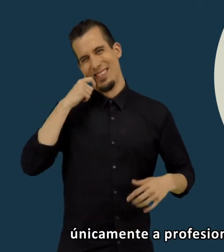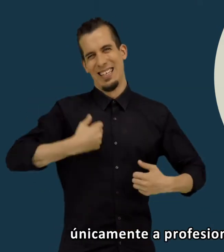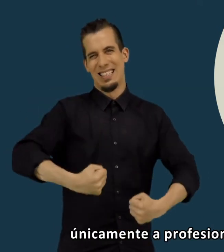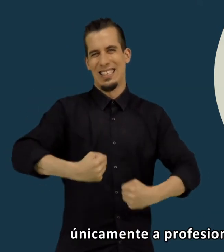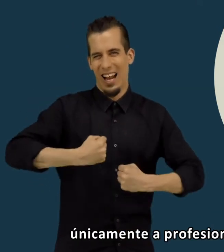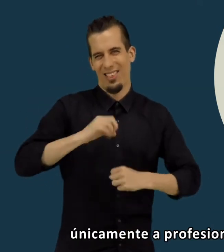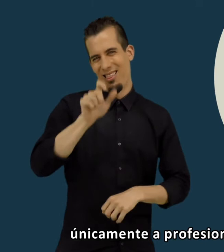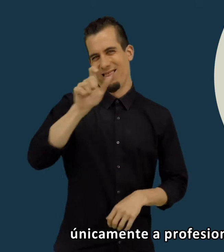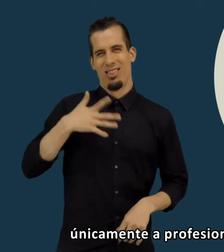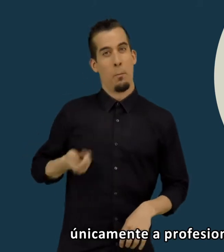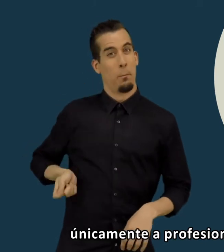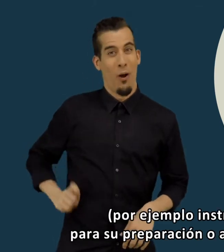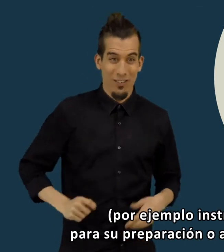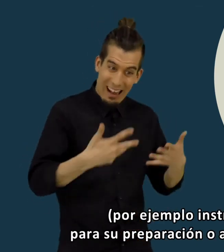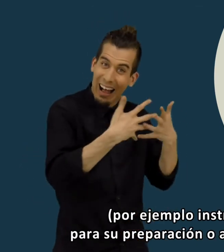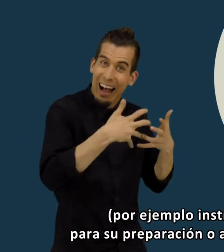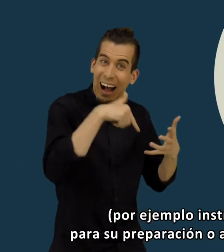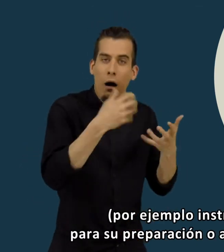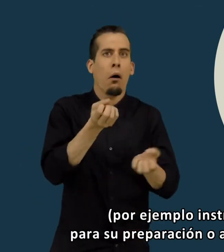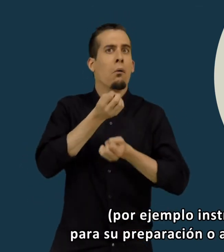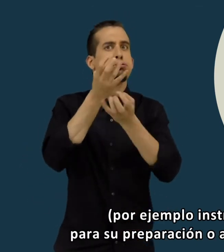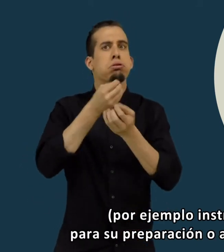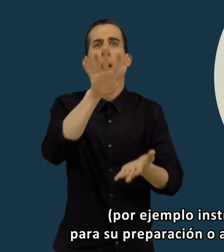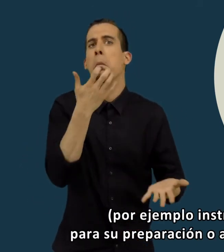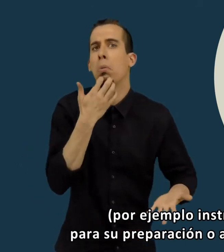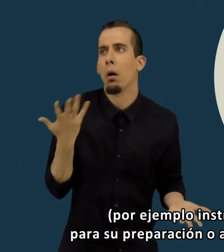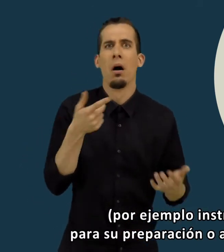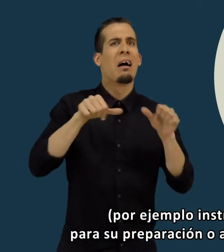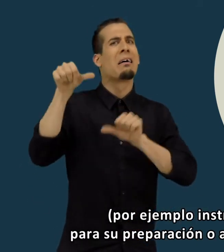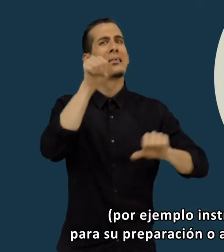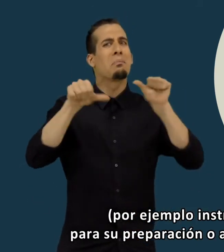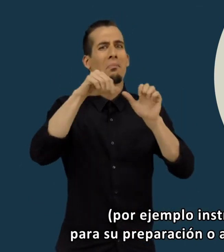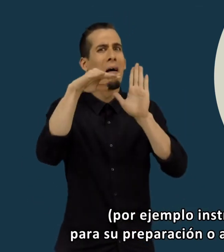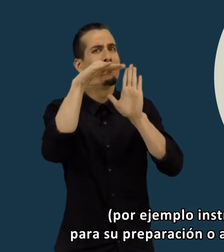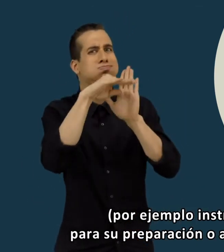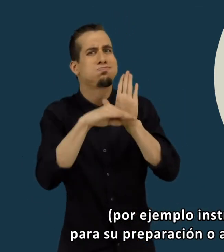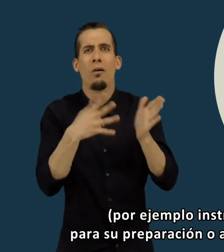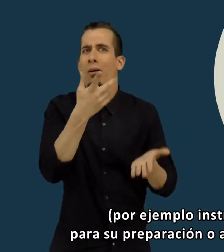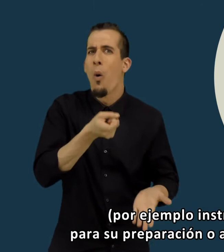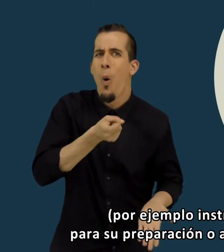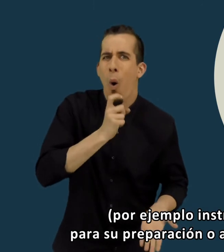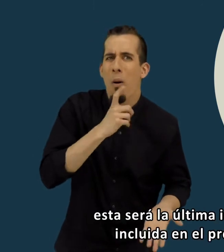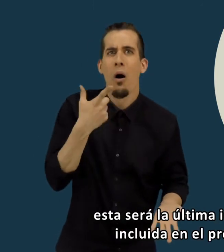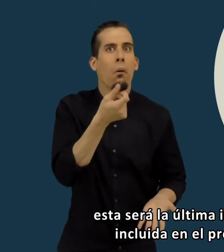ejemplo, instrucciones para su preparación o administración, esta será la última